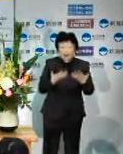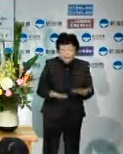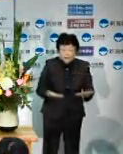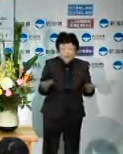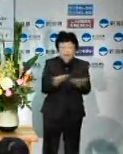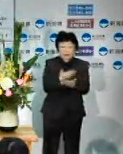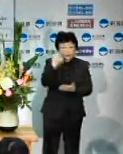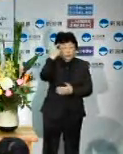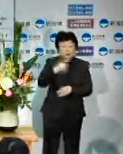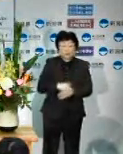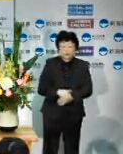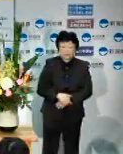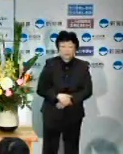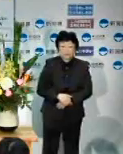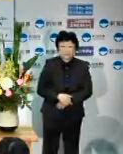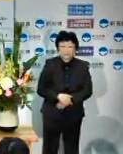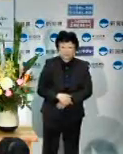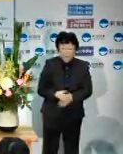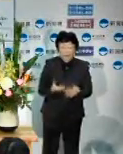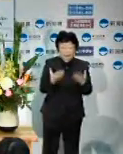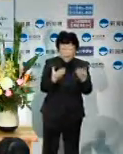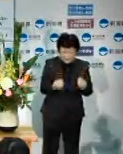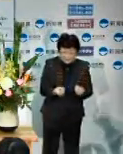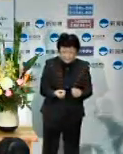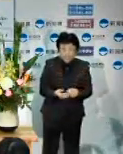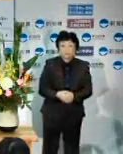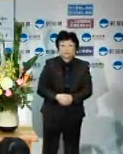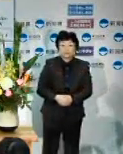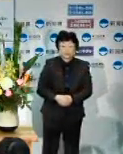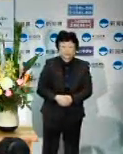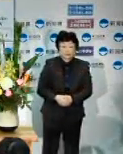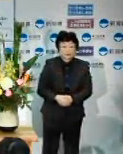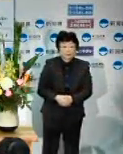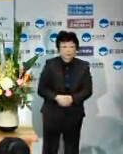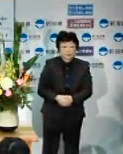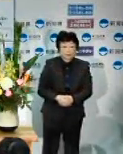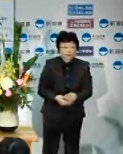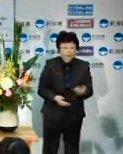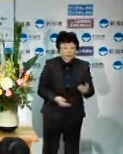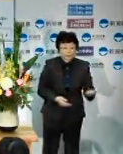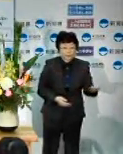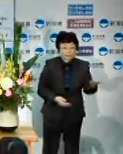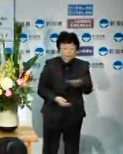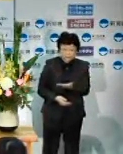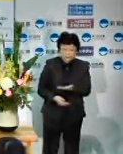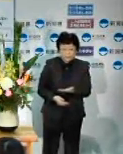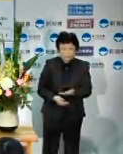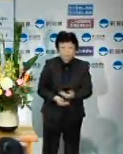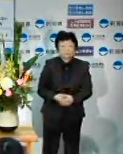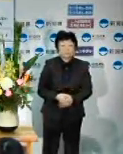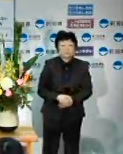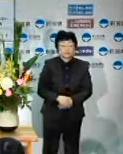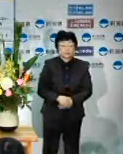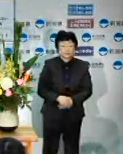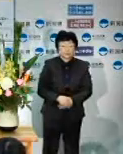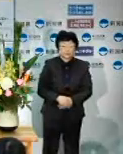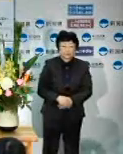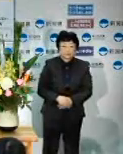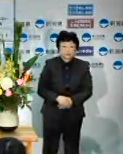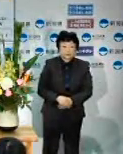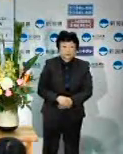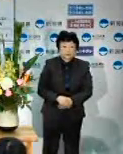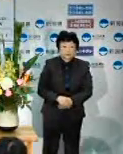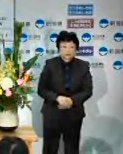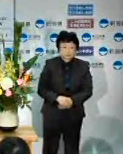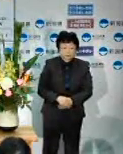っていくと思います。 はい、あの朝日新聞の井上です。あの先